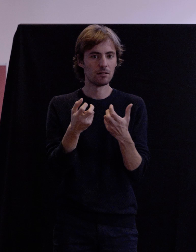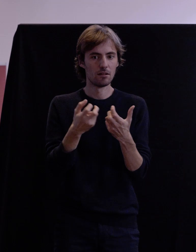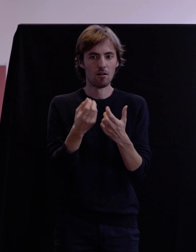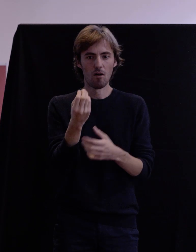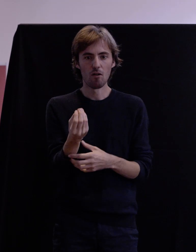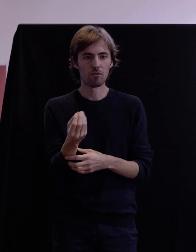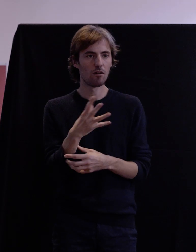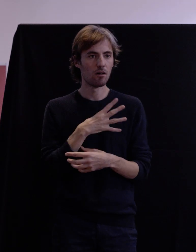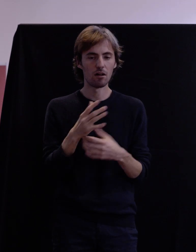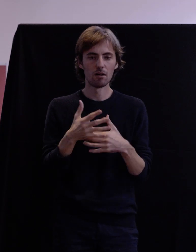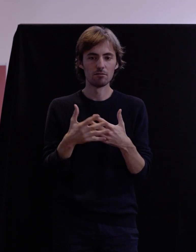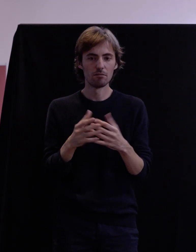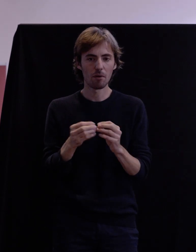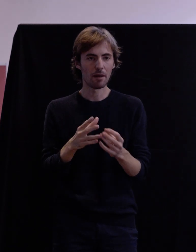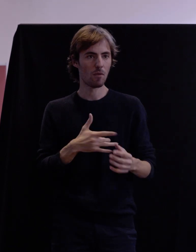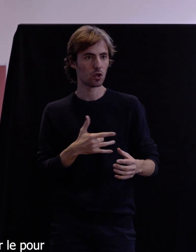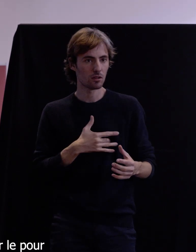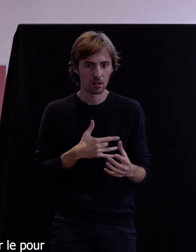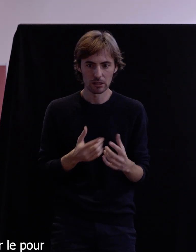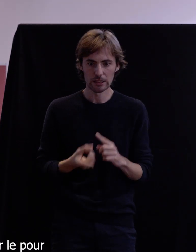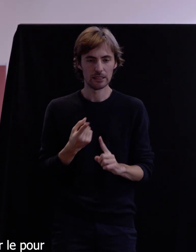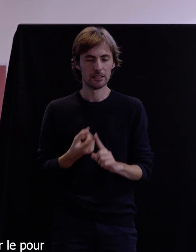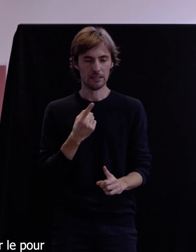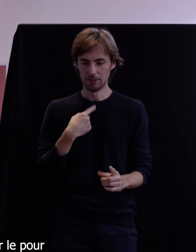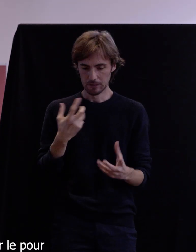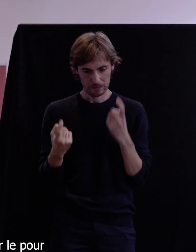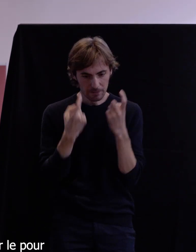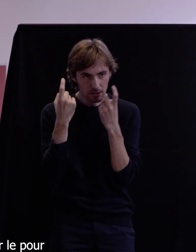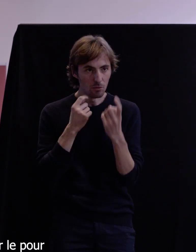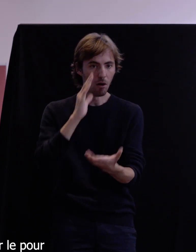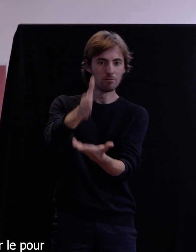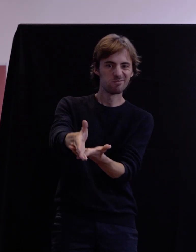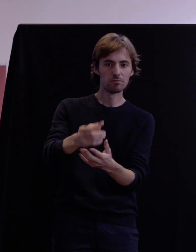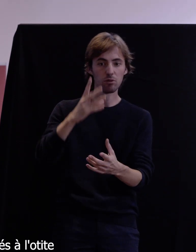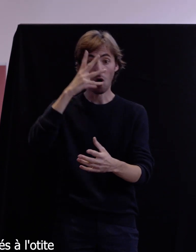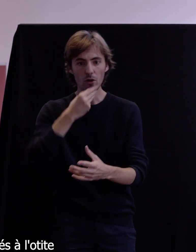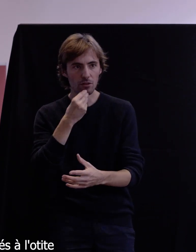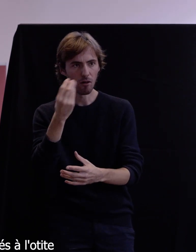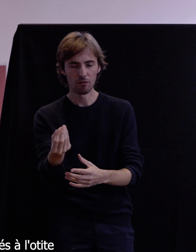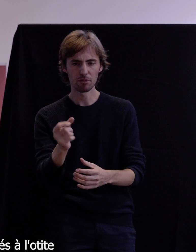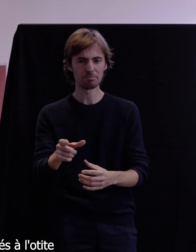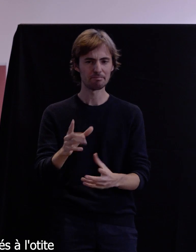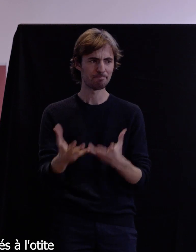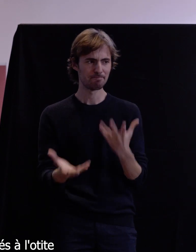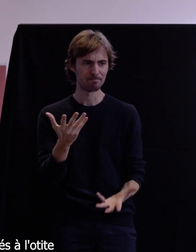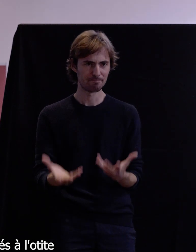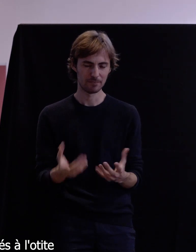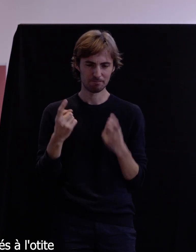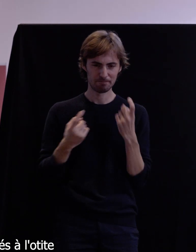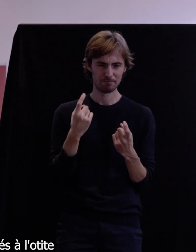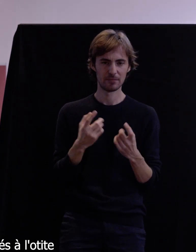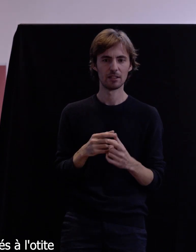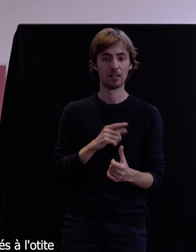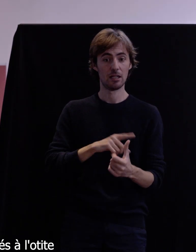pathologie cardiologique, il faut peser le pour et le contre d'endormir cet enfant. Les risques liés à l'otite